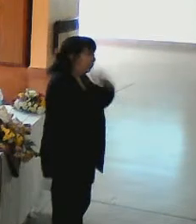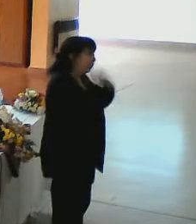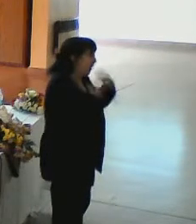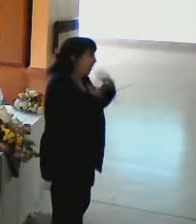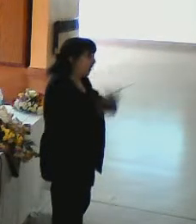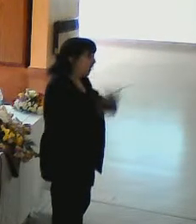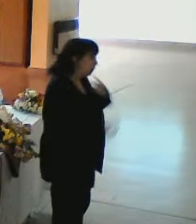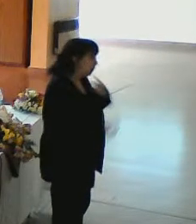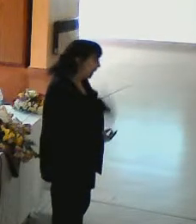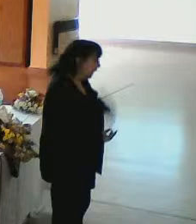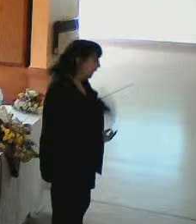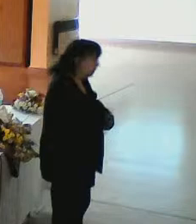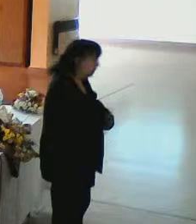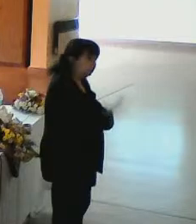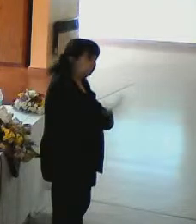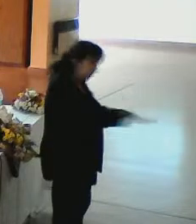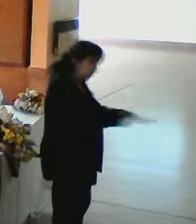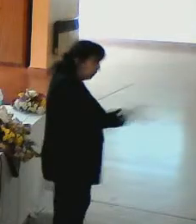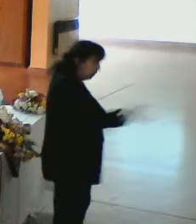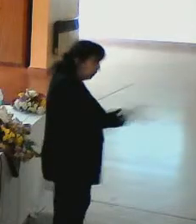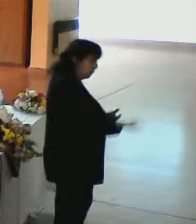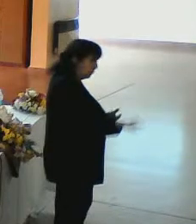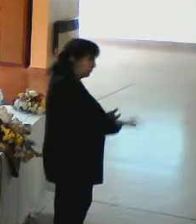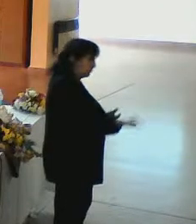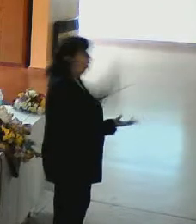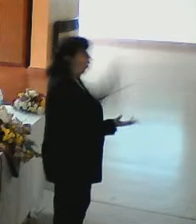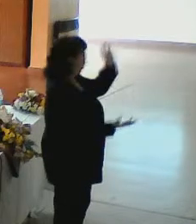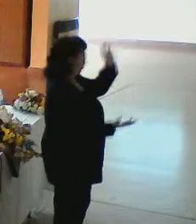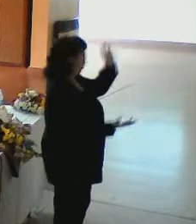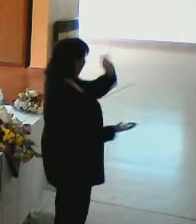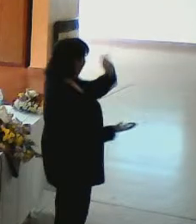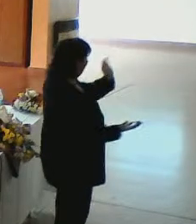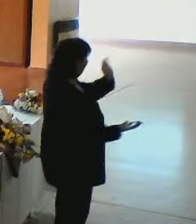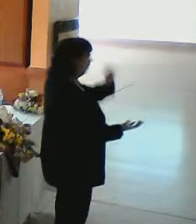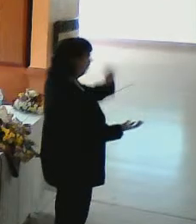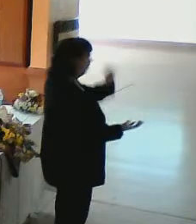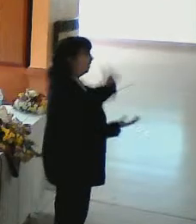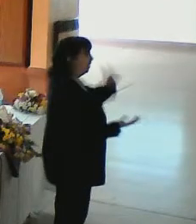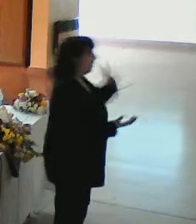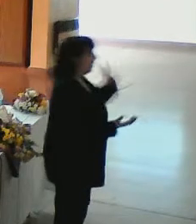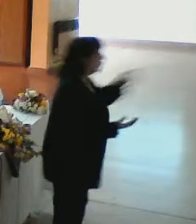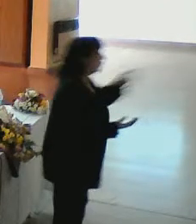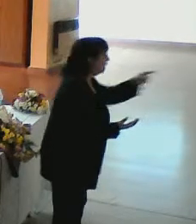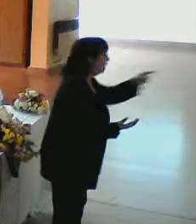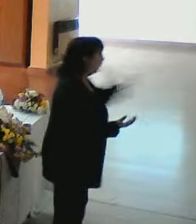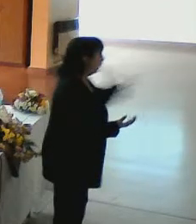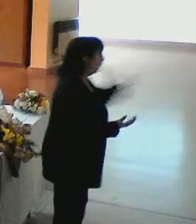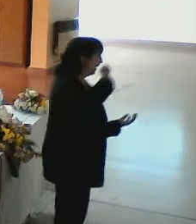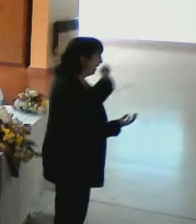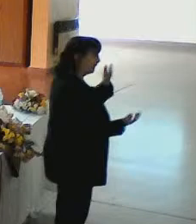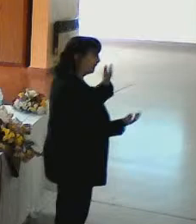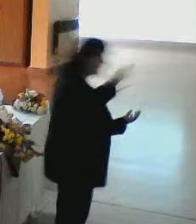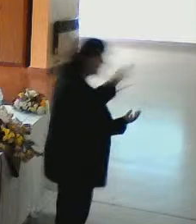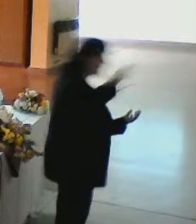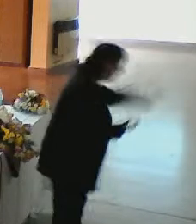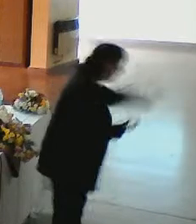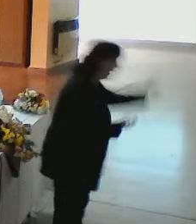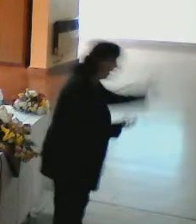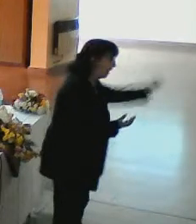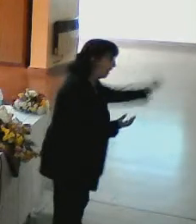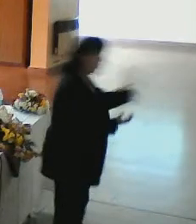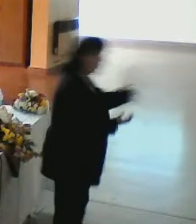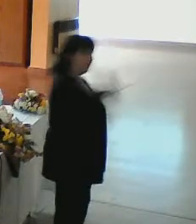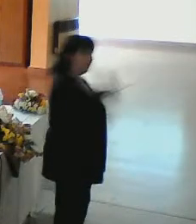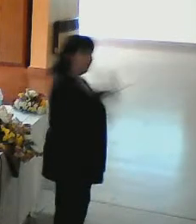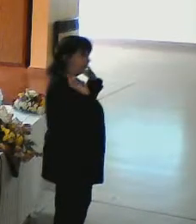nos interesa siempre evaluar el interés que tiene el niño hacia un objeto particular o cómo es su comportamiento en el